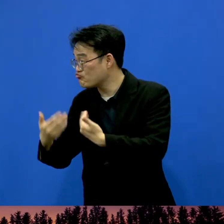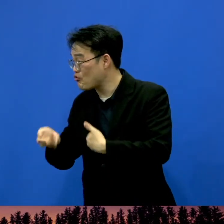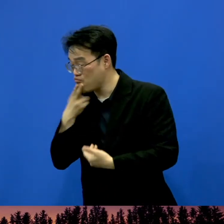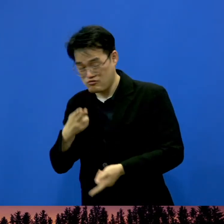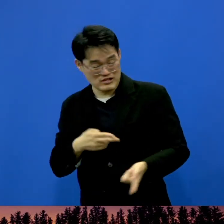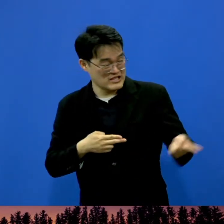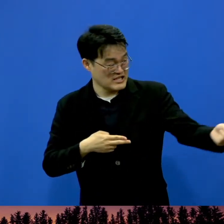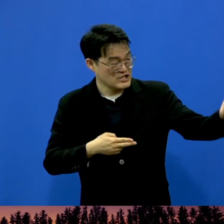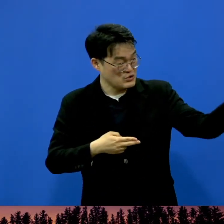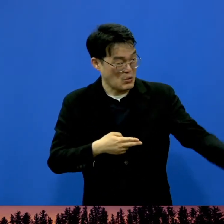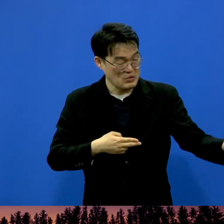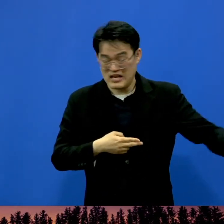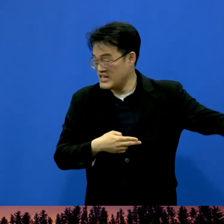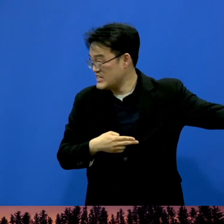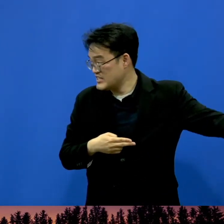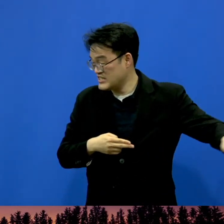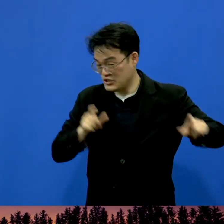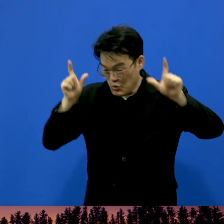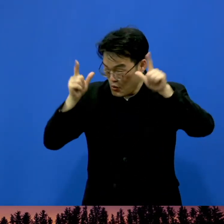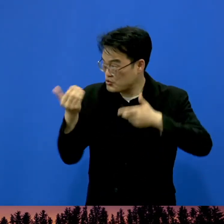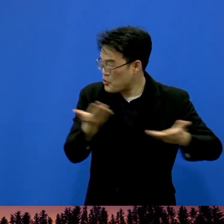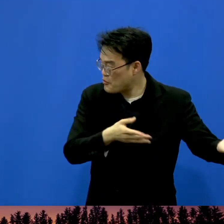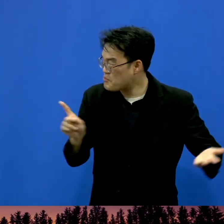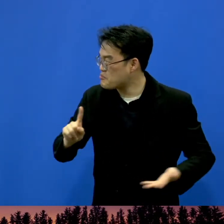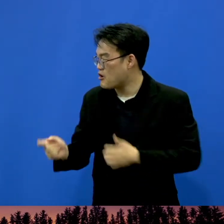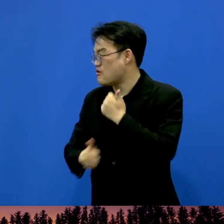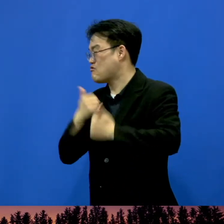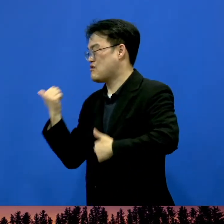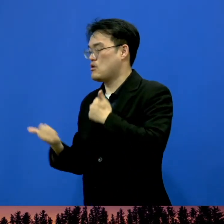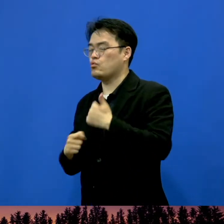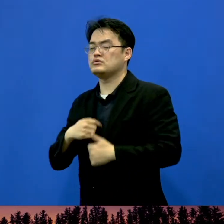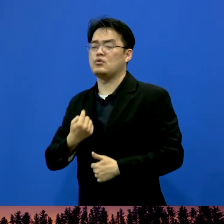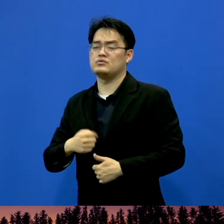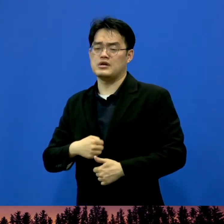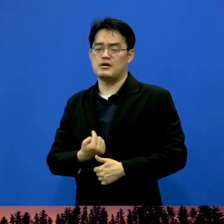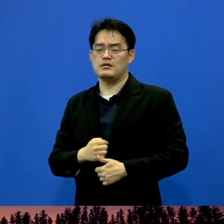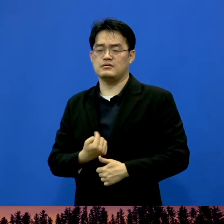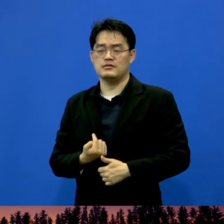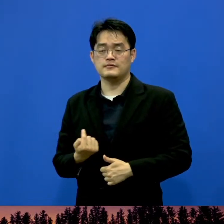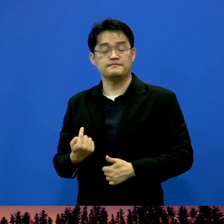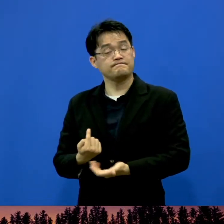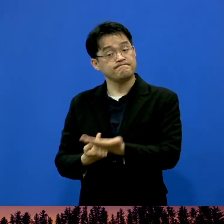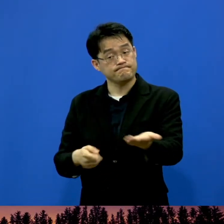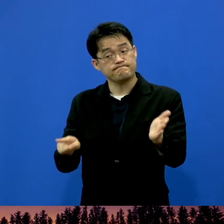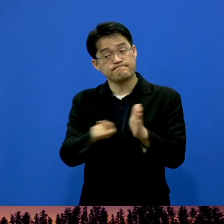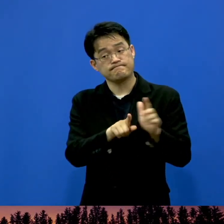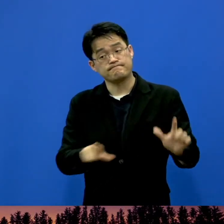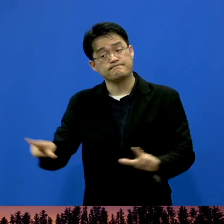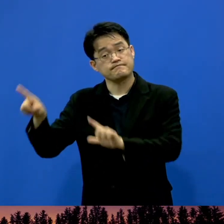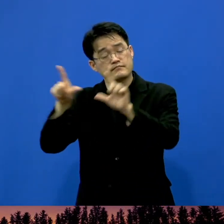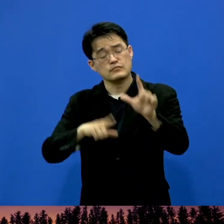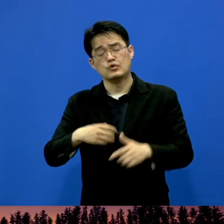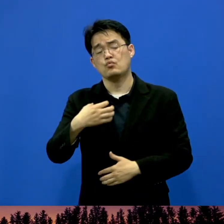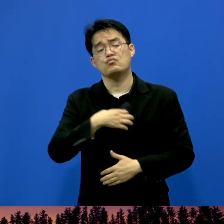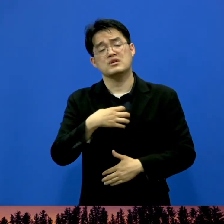넘기냐고. 그런 거와 똑같아요. 이런 신앙생활에서 위기가 올 때가 언제냐면 하나님에 대한 오해를 할